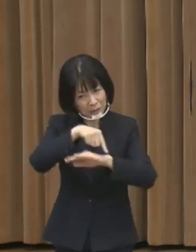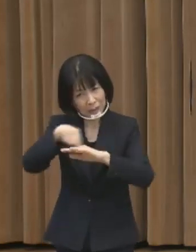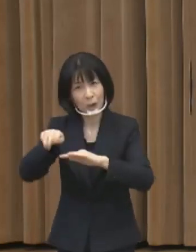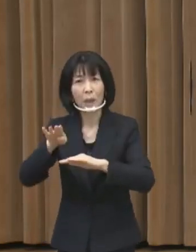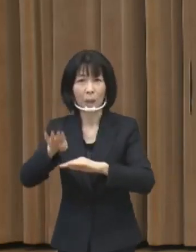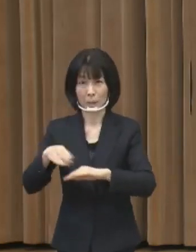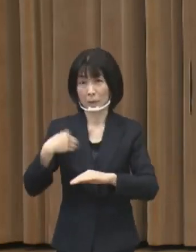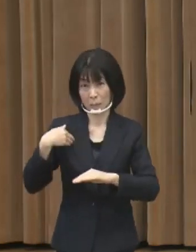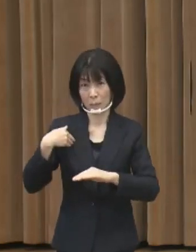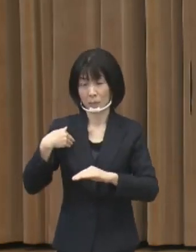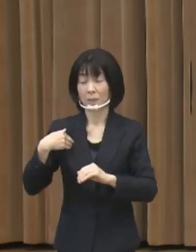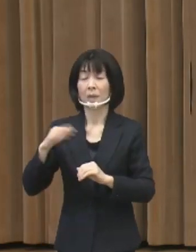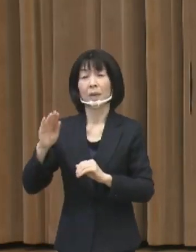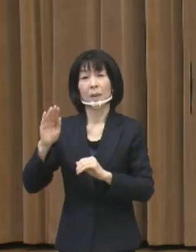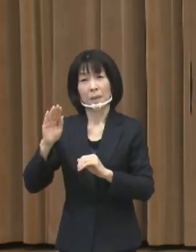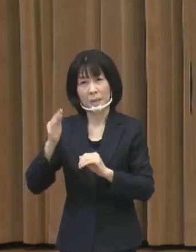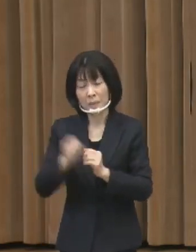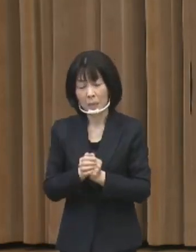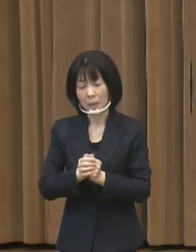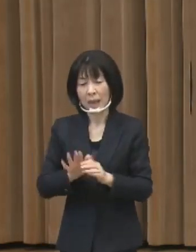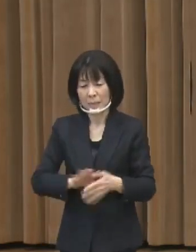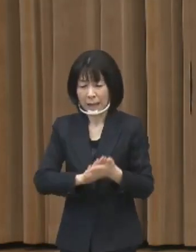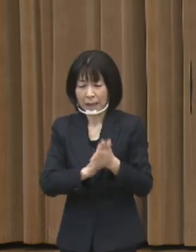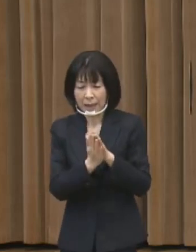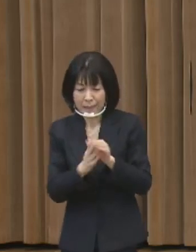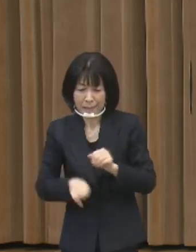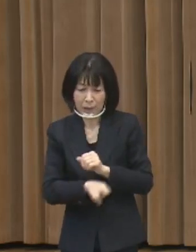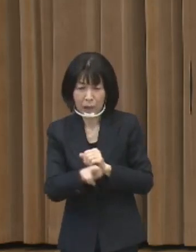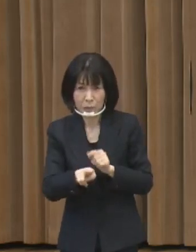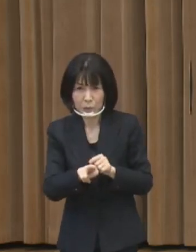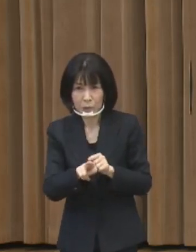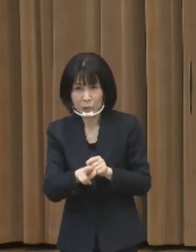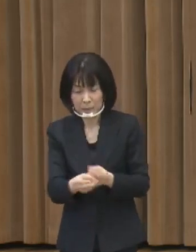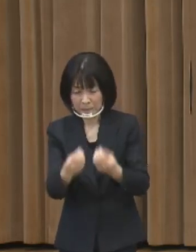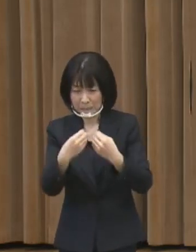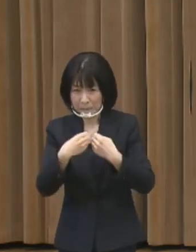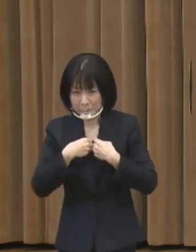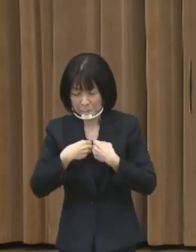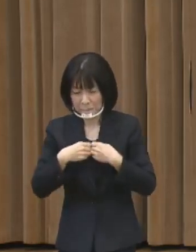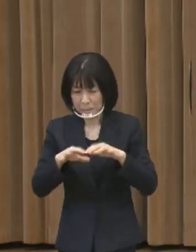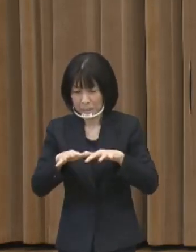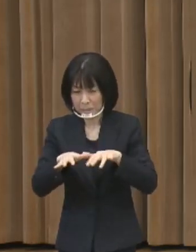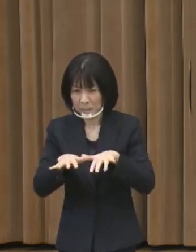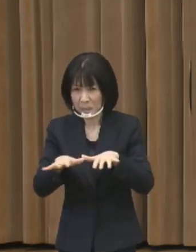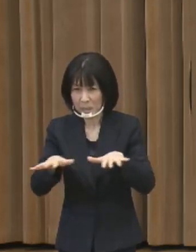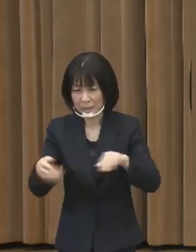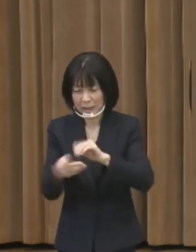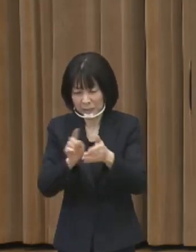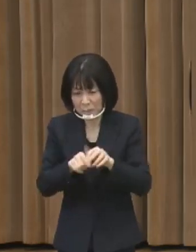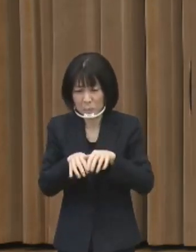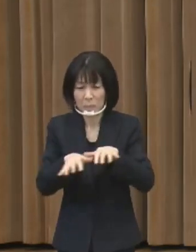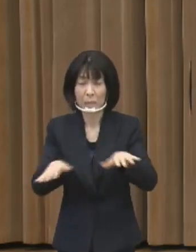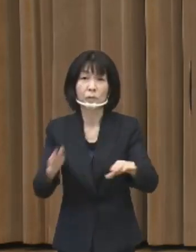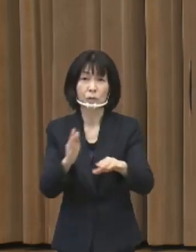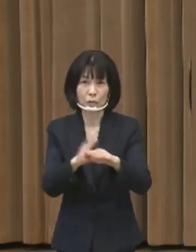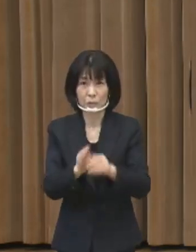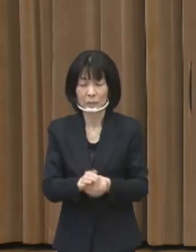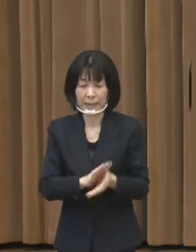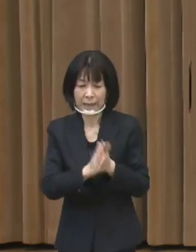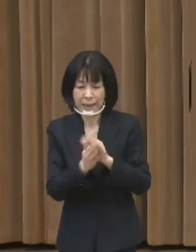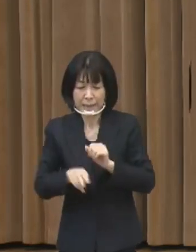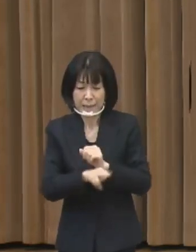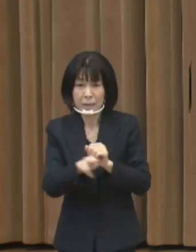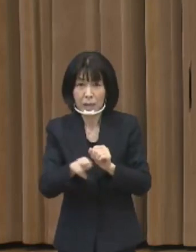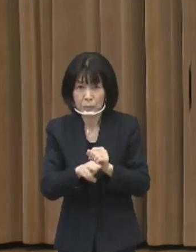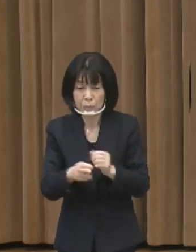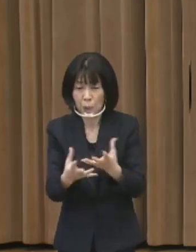かもしれません。しかし、変異株による感染が埼玉県でも拡大をしています。変異株が多い